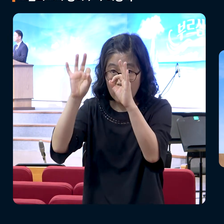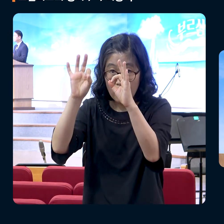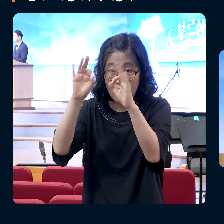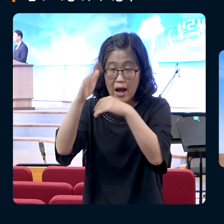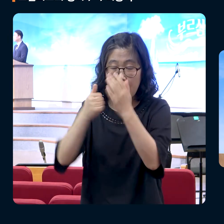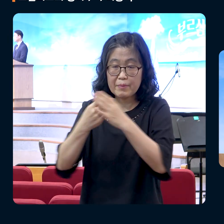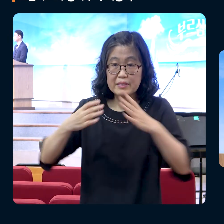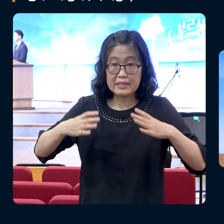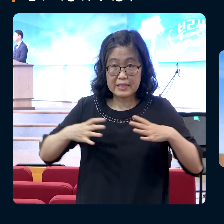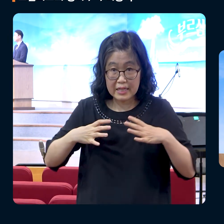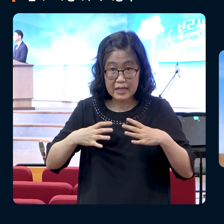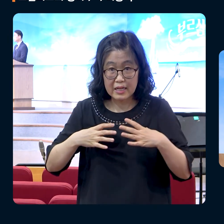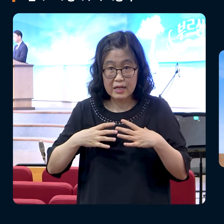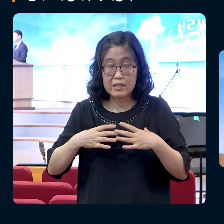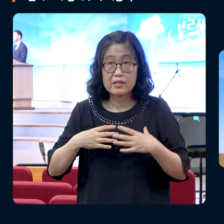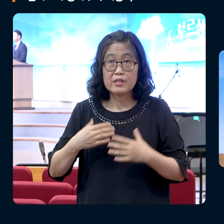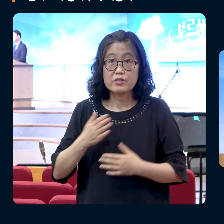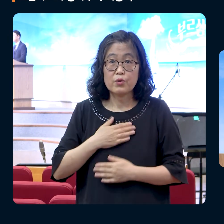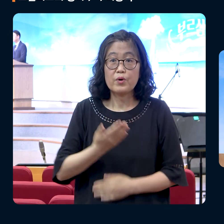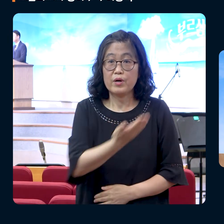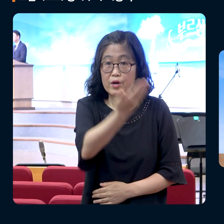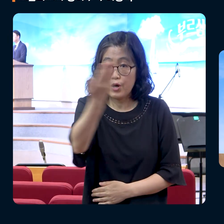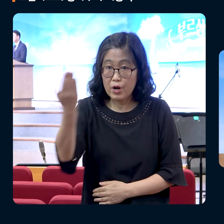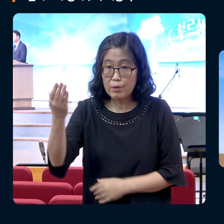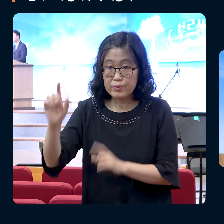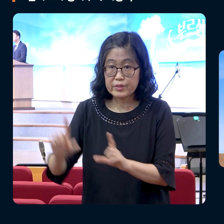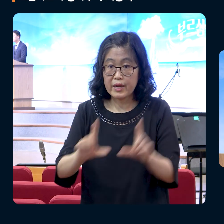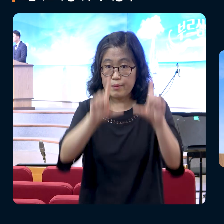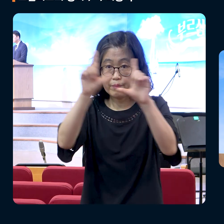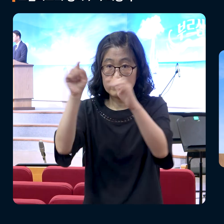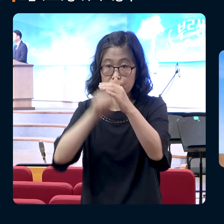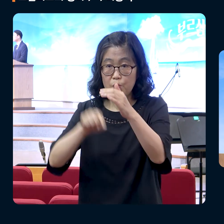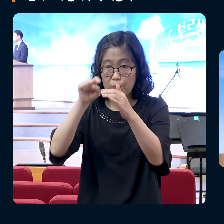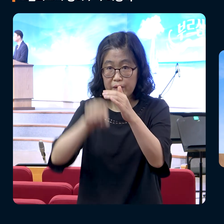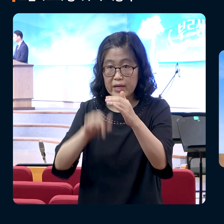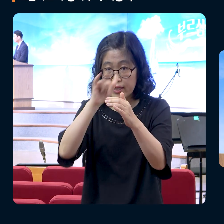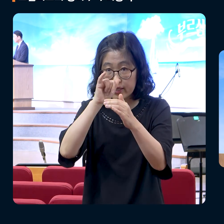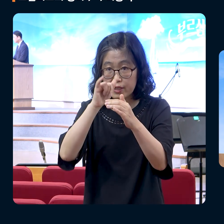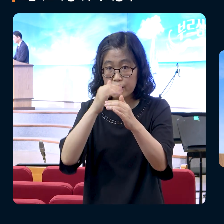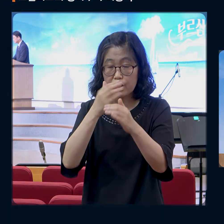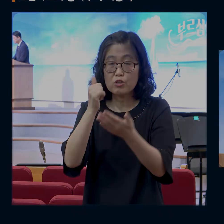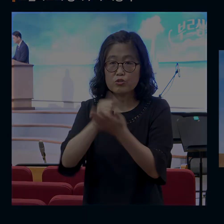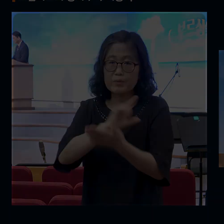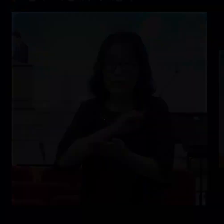삶의 은혜의 역사가 저와 여러분들의 삶 가운데 있기를 주님의 이름으로 축복합니다.